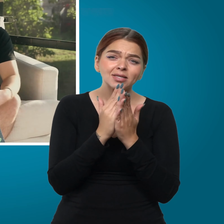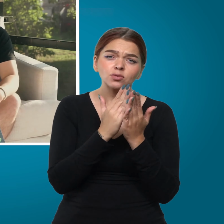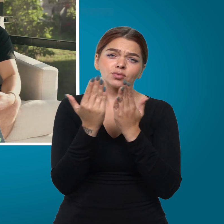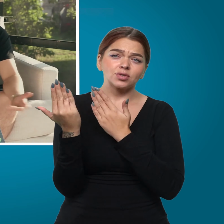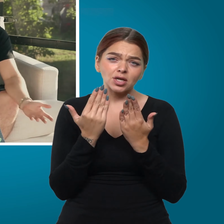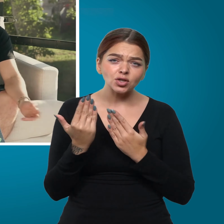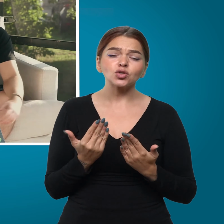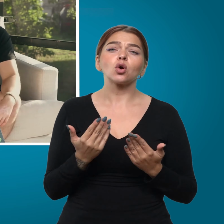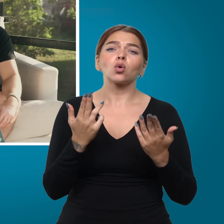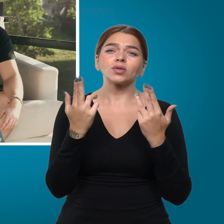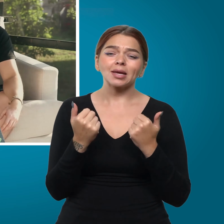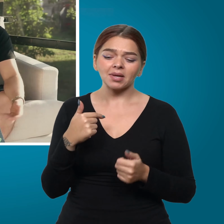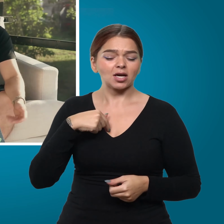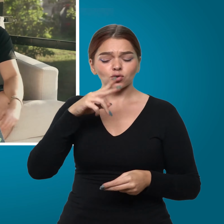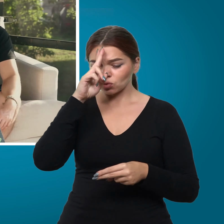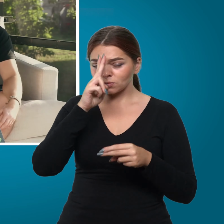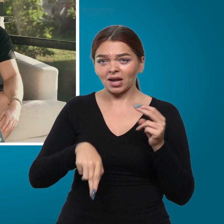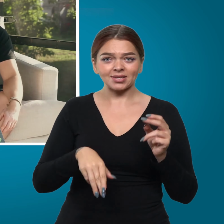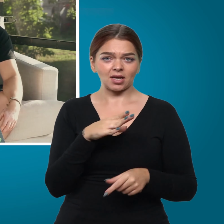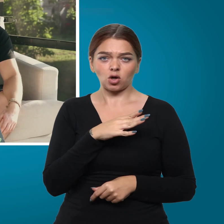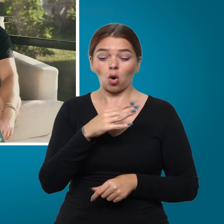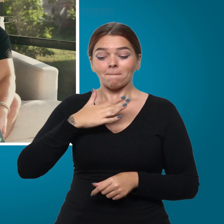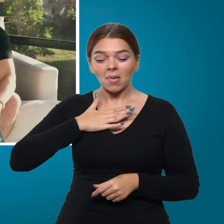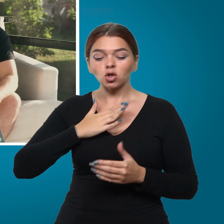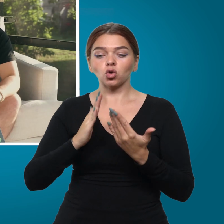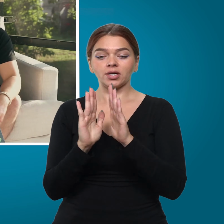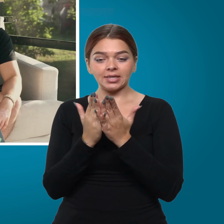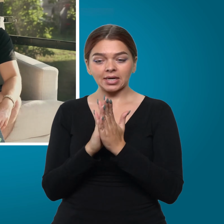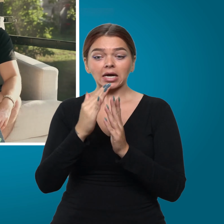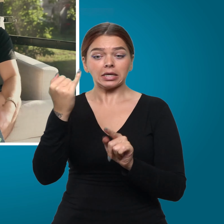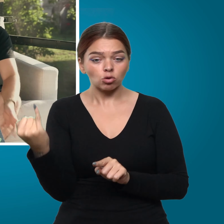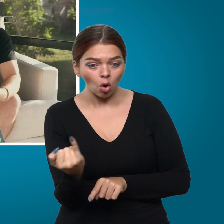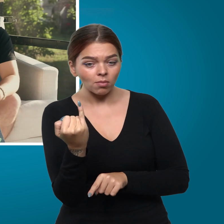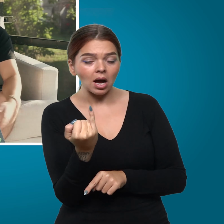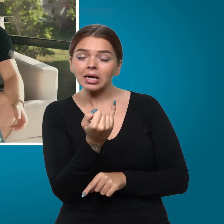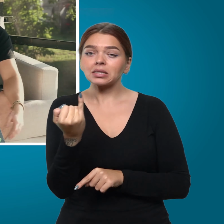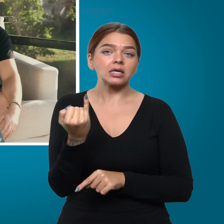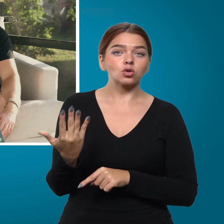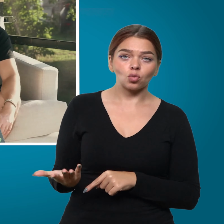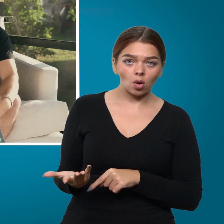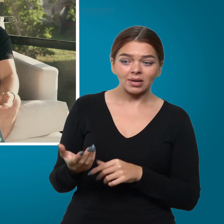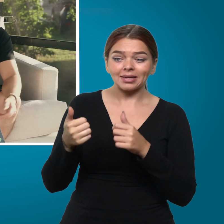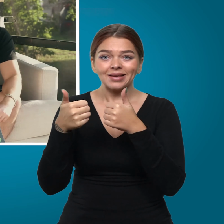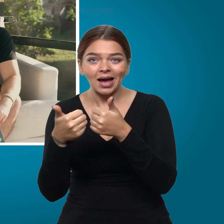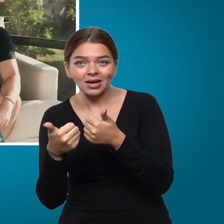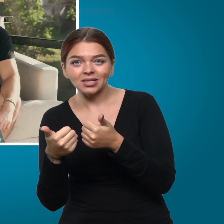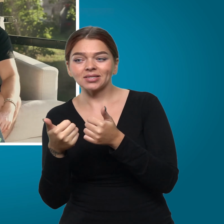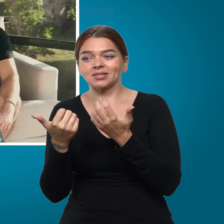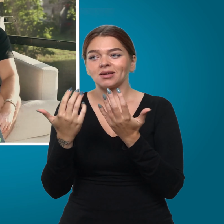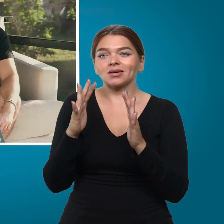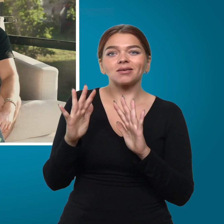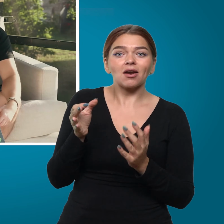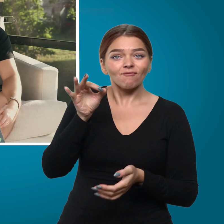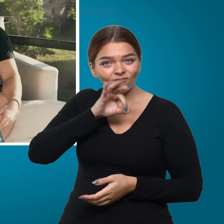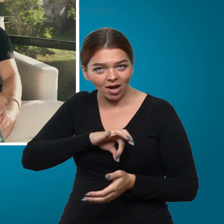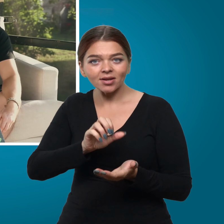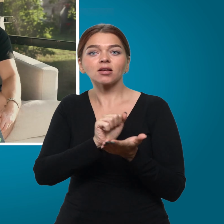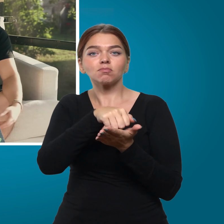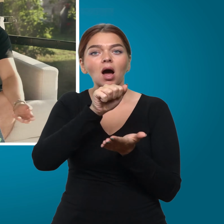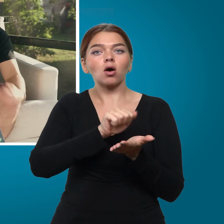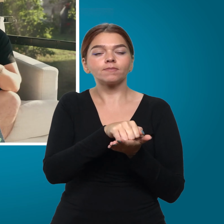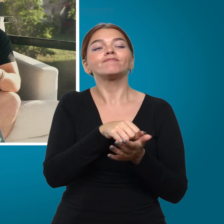nepaeis, sudomins, kažką nesudomins ir aš taip nusprendžiau, kad ne man spręsti. Atrodo, daug nemažai knygų skaičiau, šiaip paaugliams gal mažiau esu skaitęs gyvenime tų